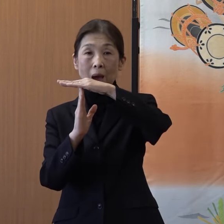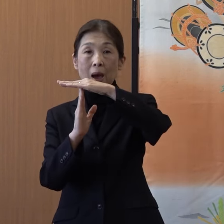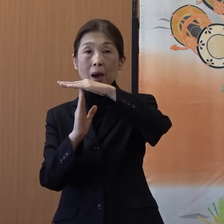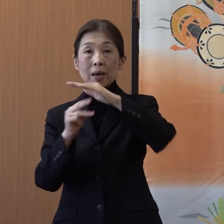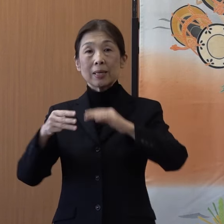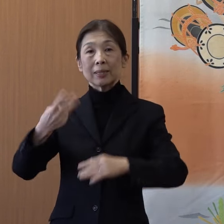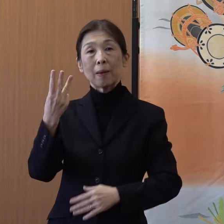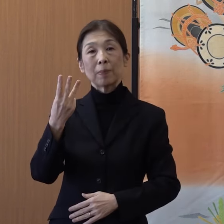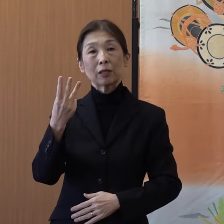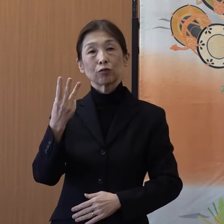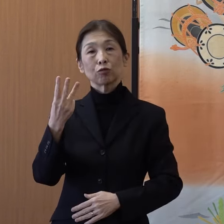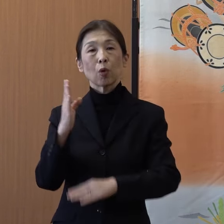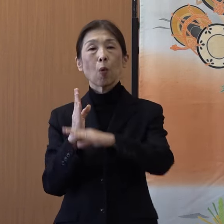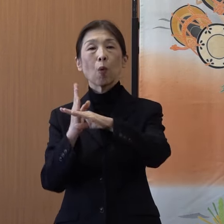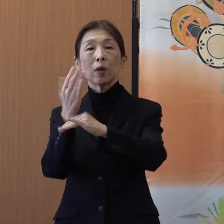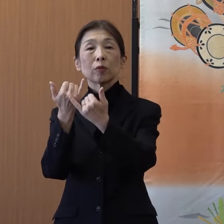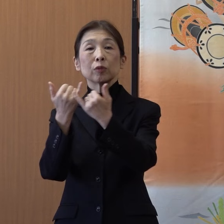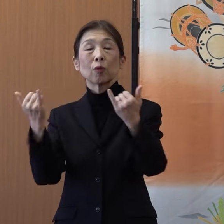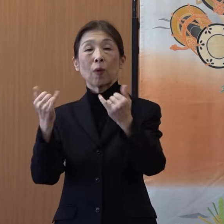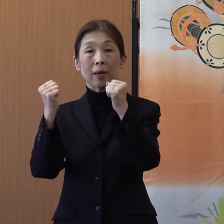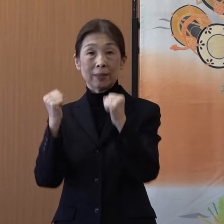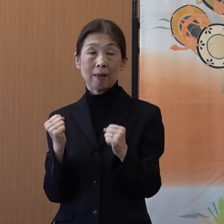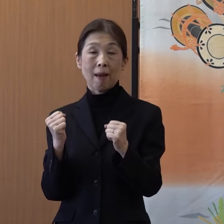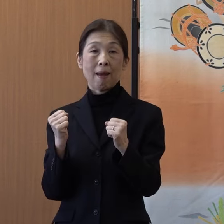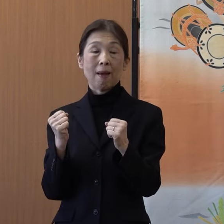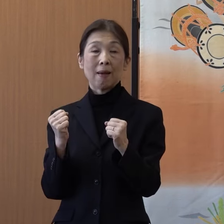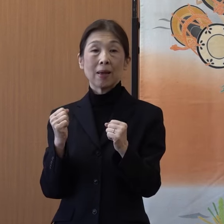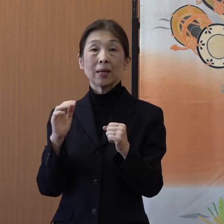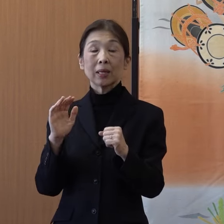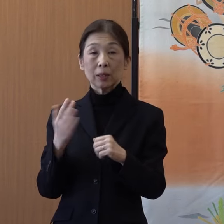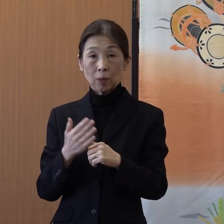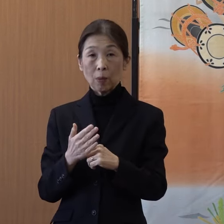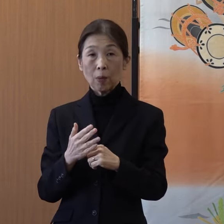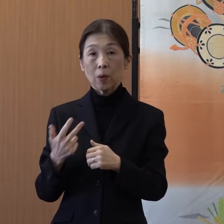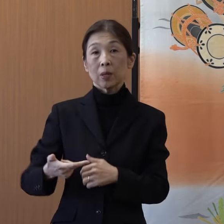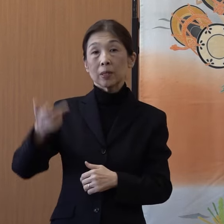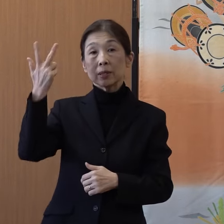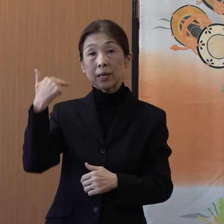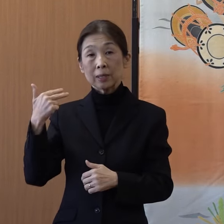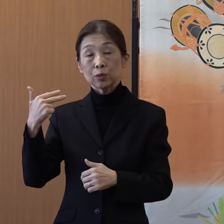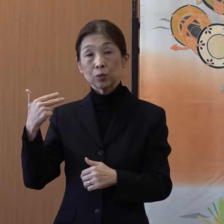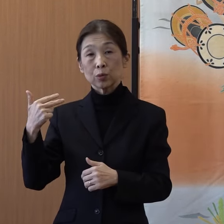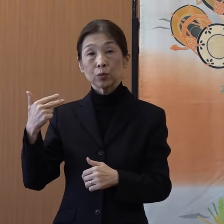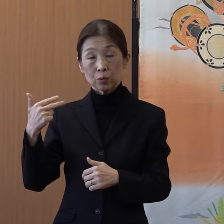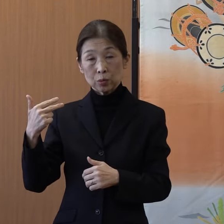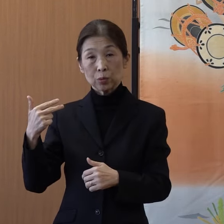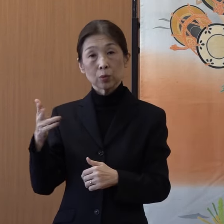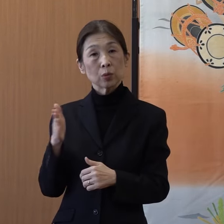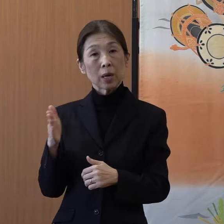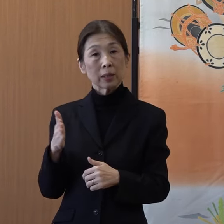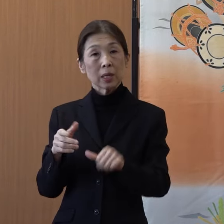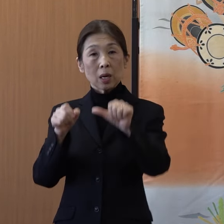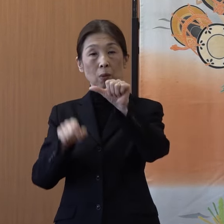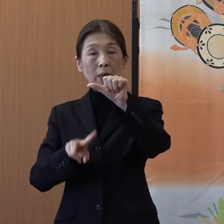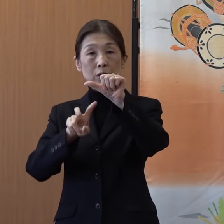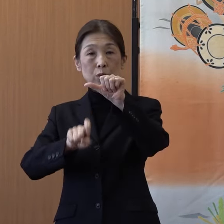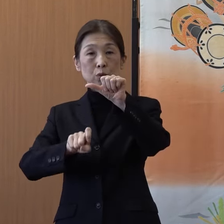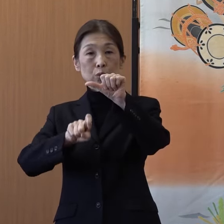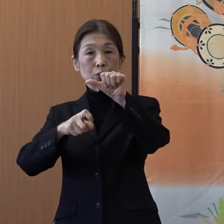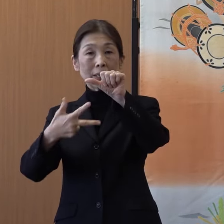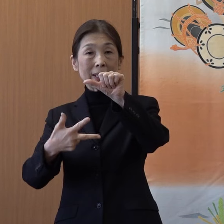300人以上の方が、来られておりましたけれども、先週末の、値、5月17日現在